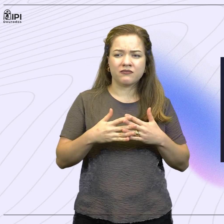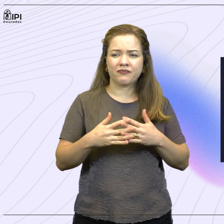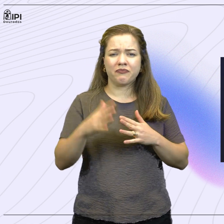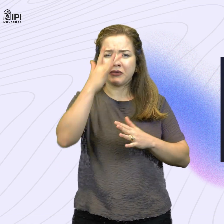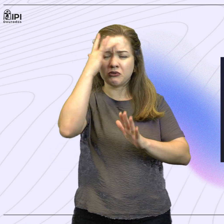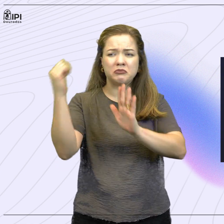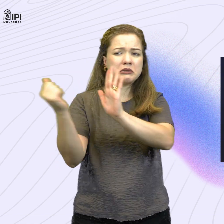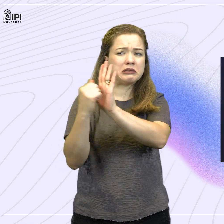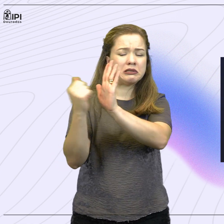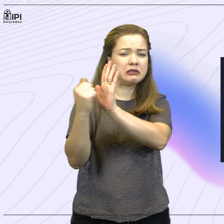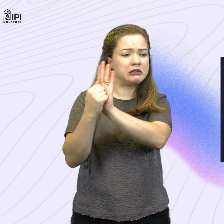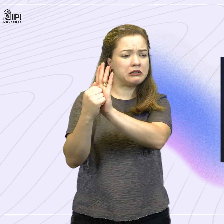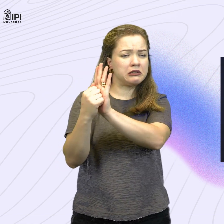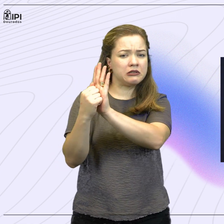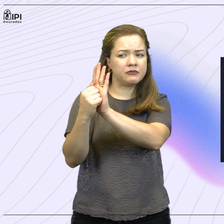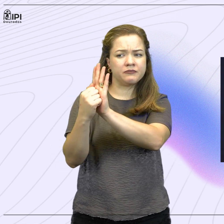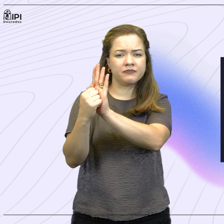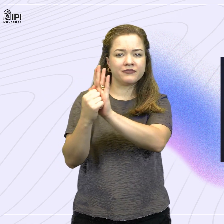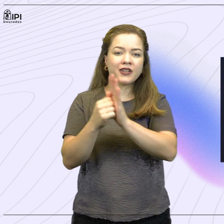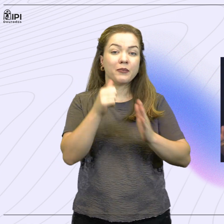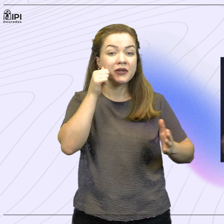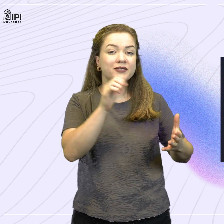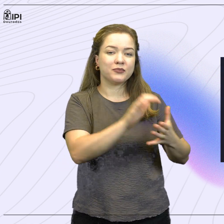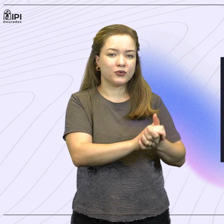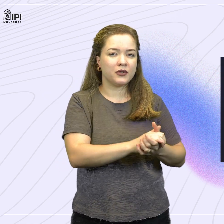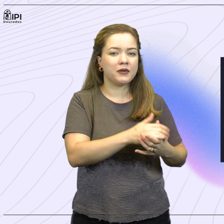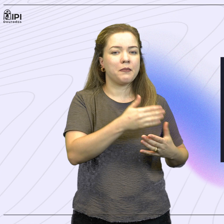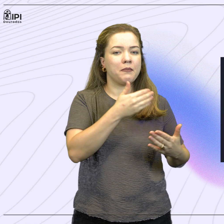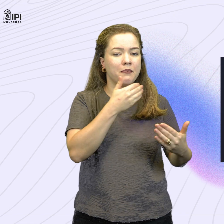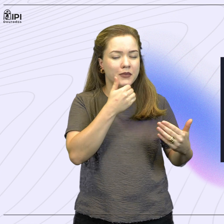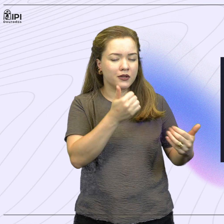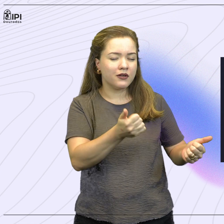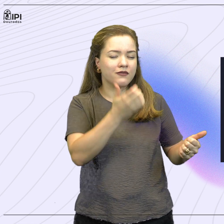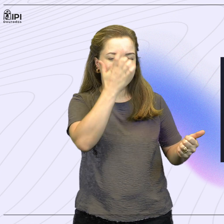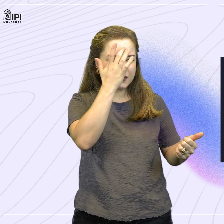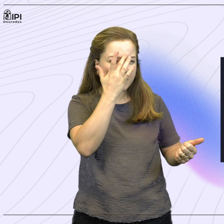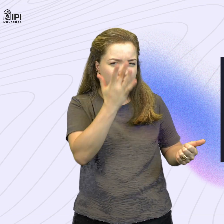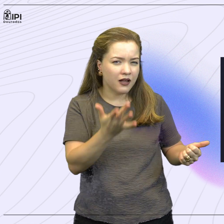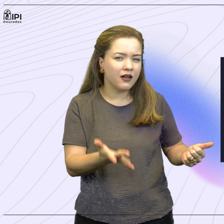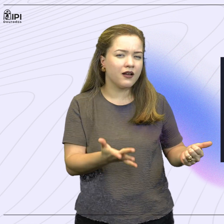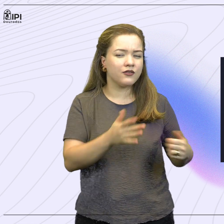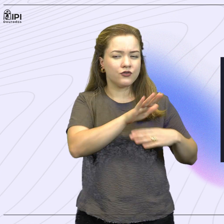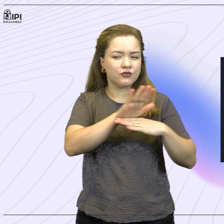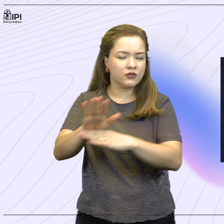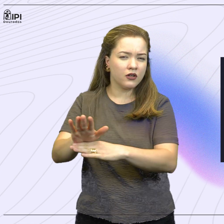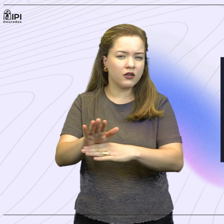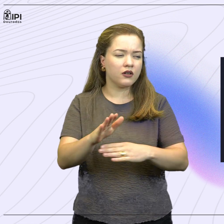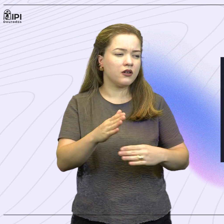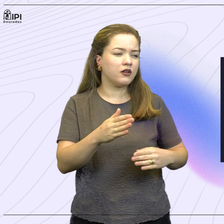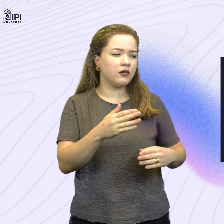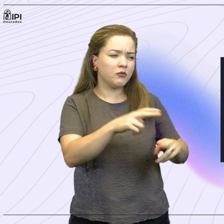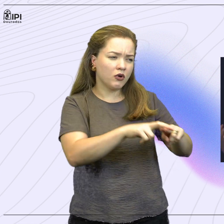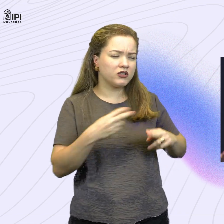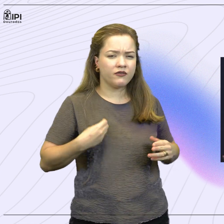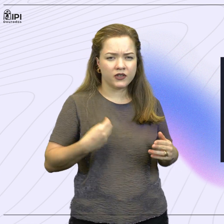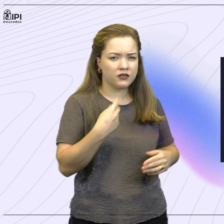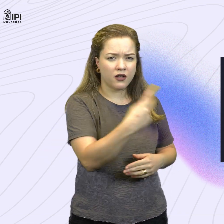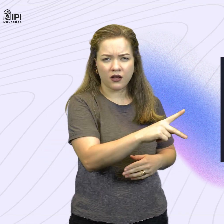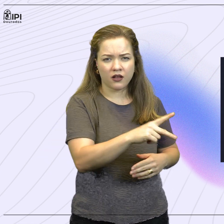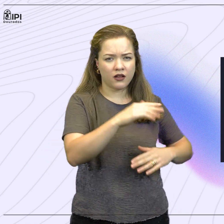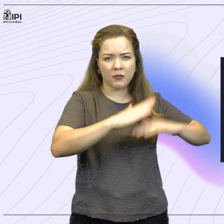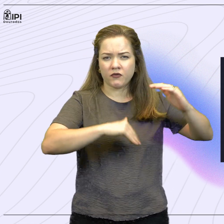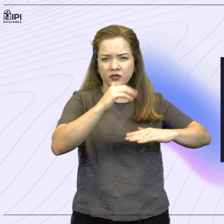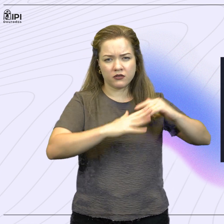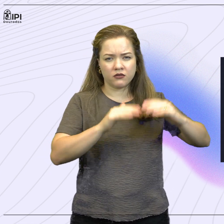porta, a minha esposa ela tem um pouco mais de facilidade com isso, pela sua vivência, pela sua profissão ser